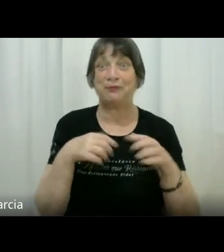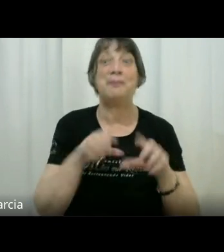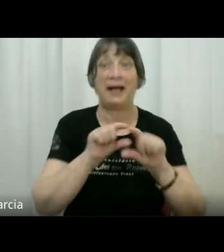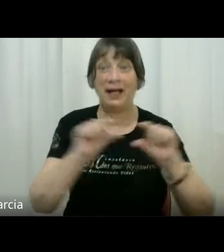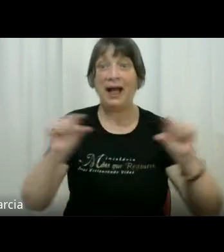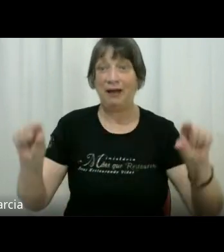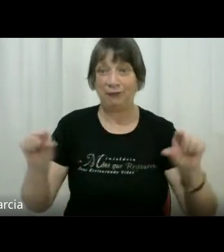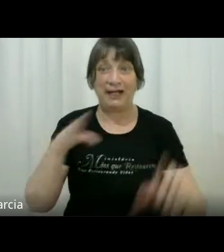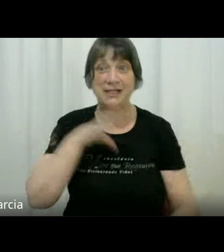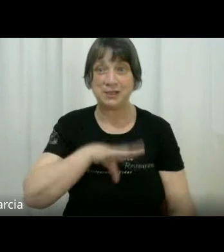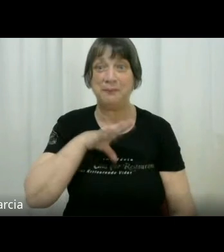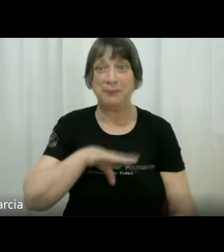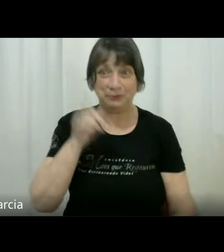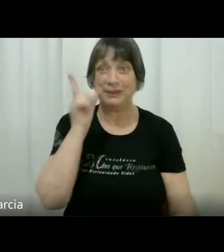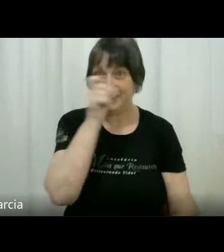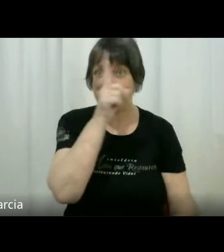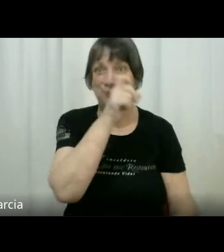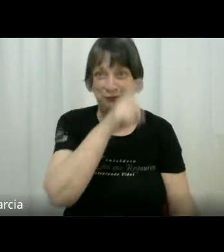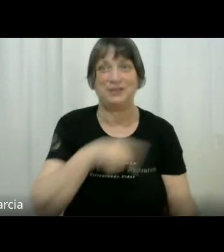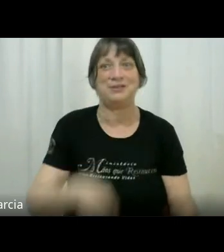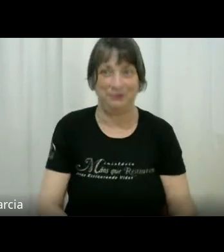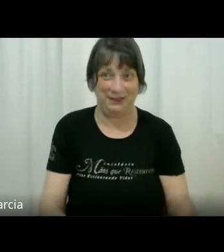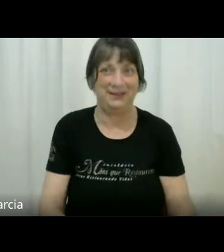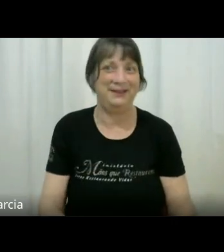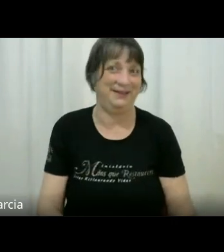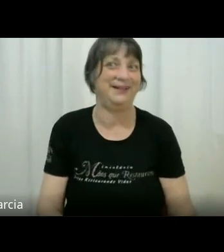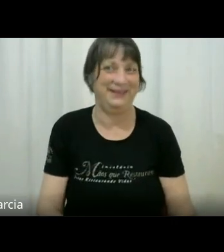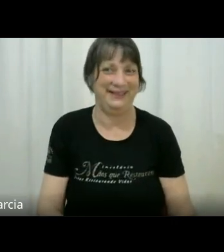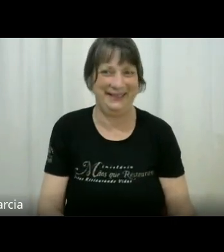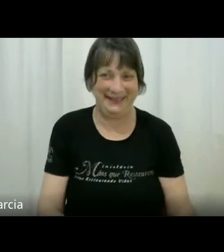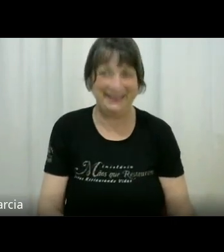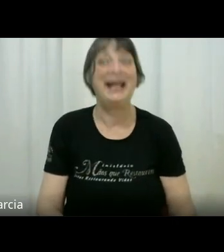para formar a frase no português é difícil, né?